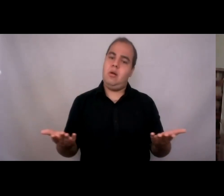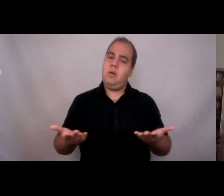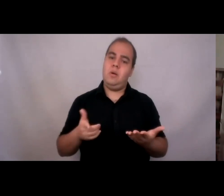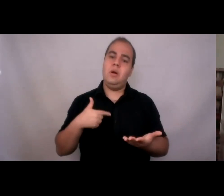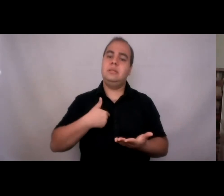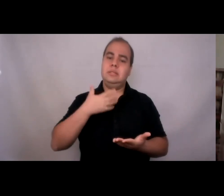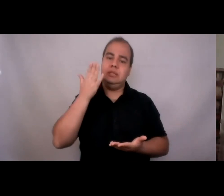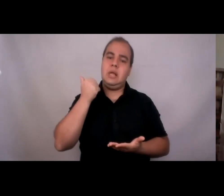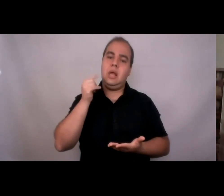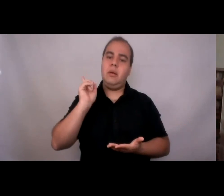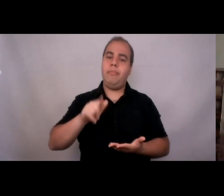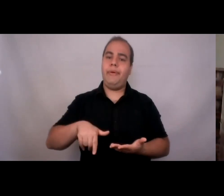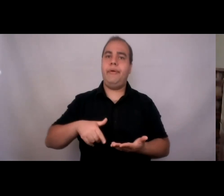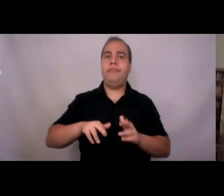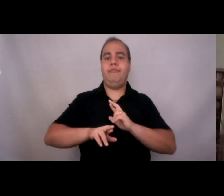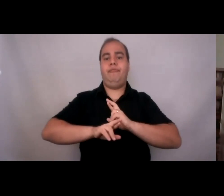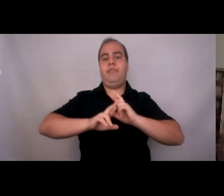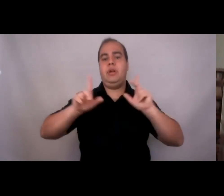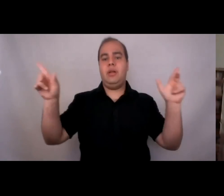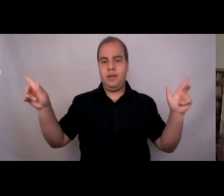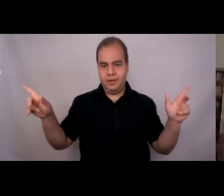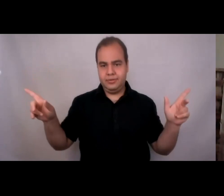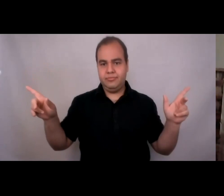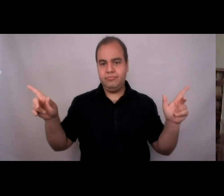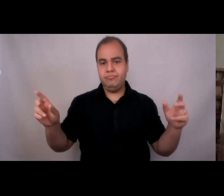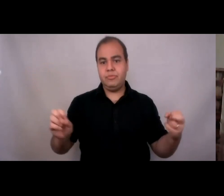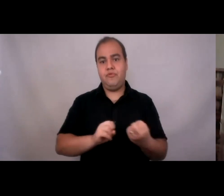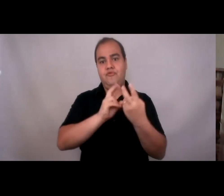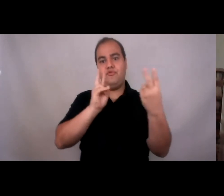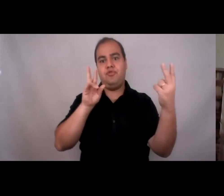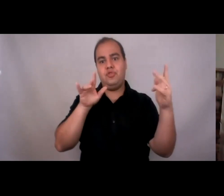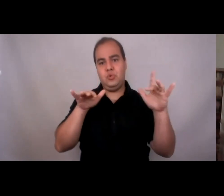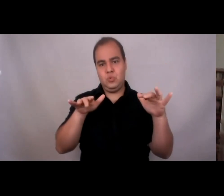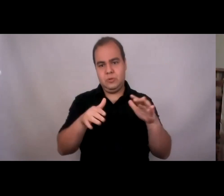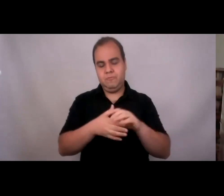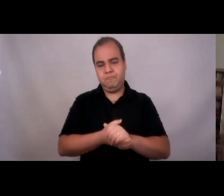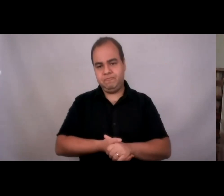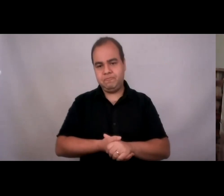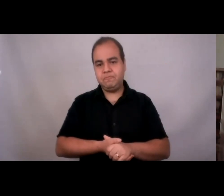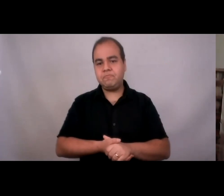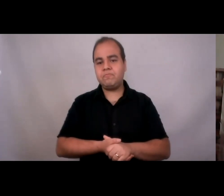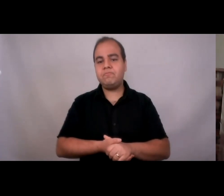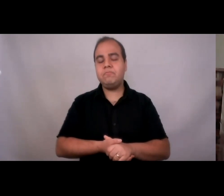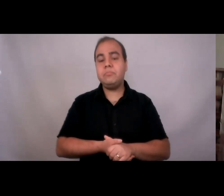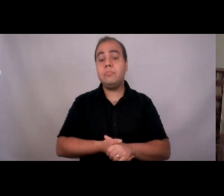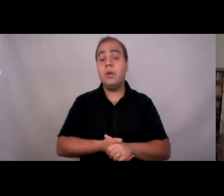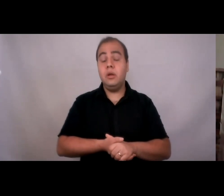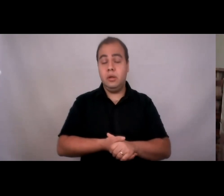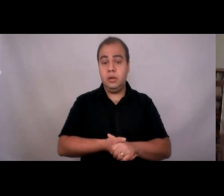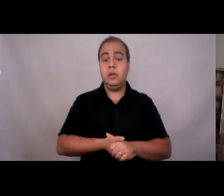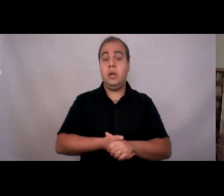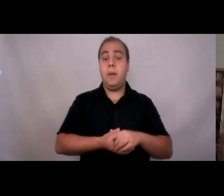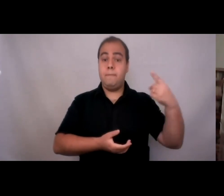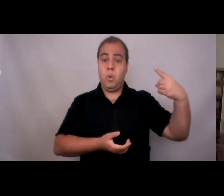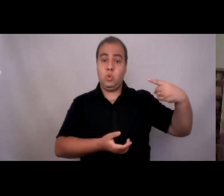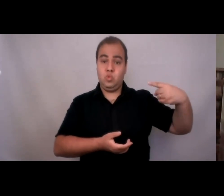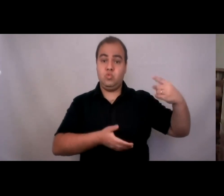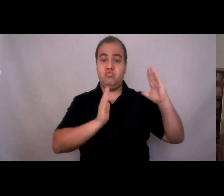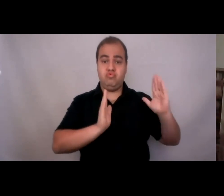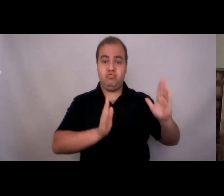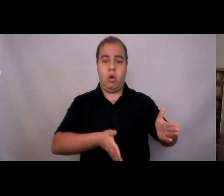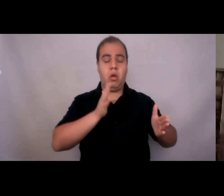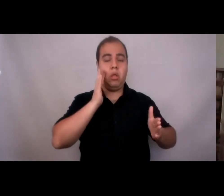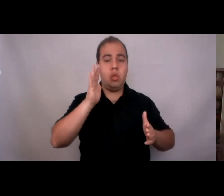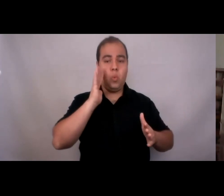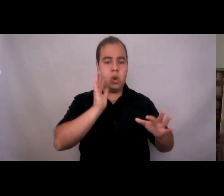gente ampliou essa parte do módulo Teoria e Planejamento. Para o módulo Jardim de Chuva